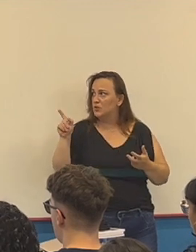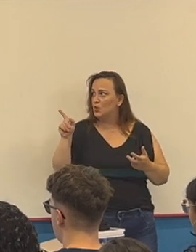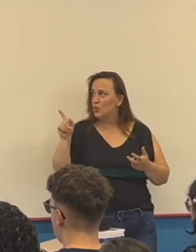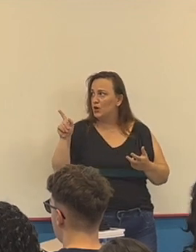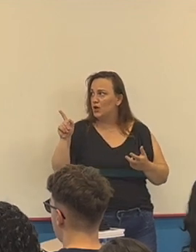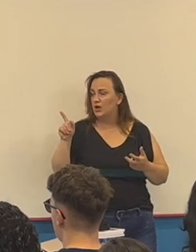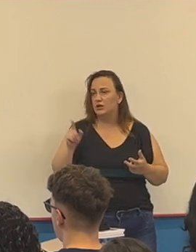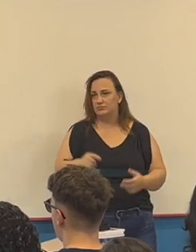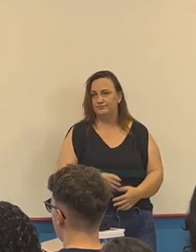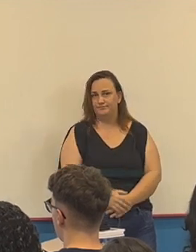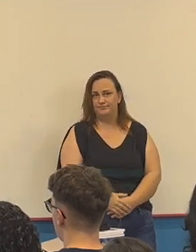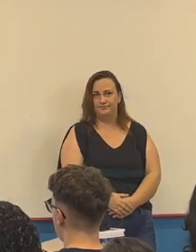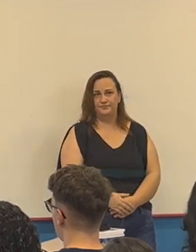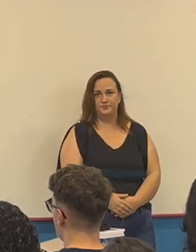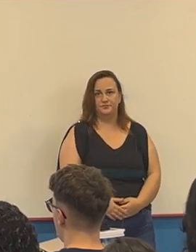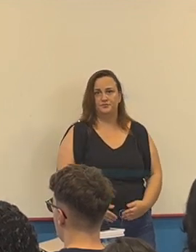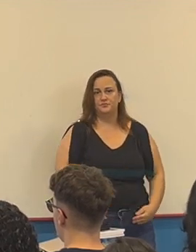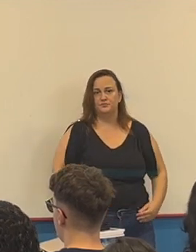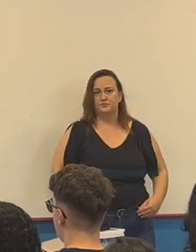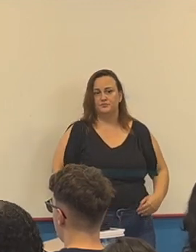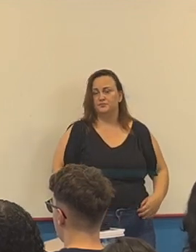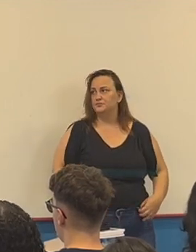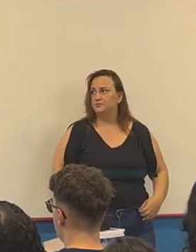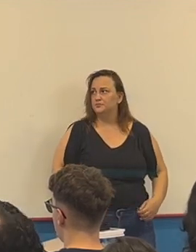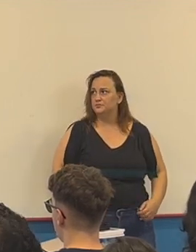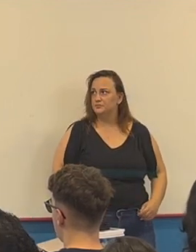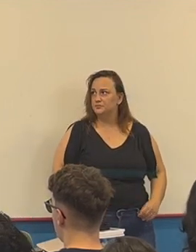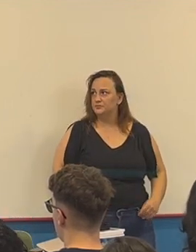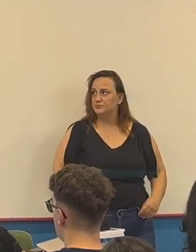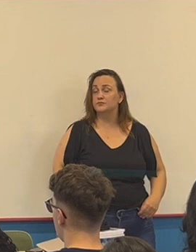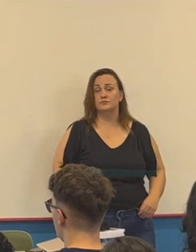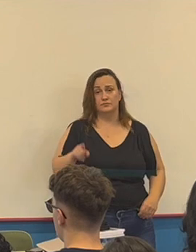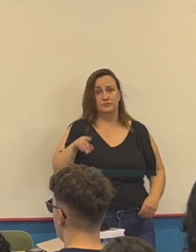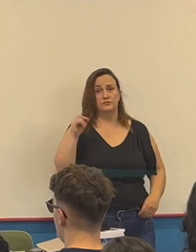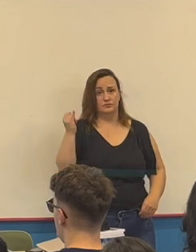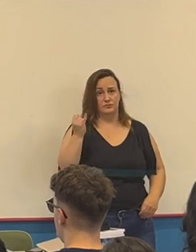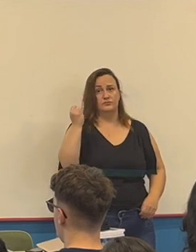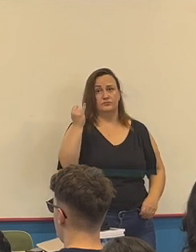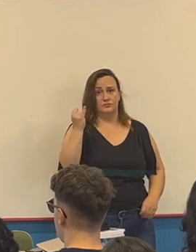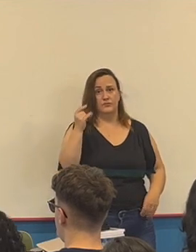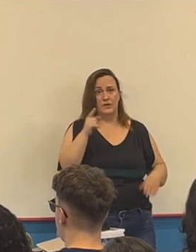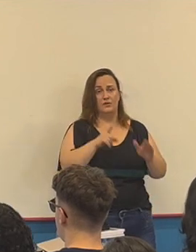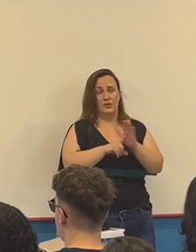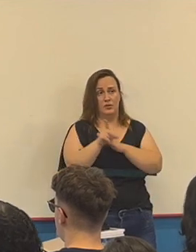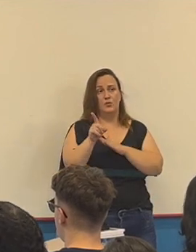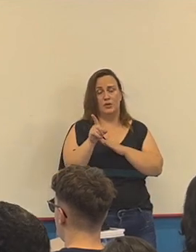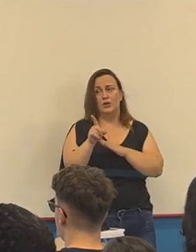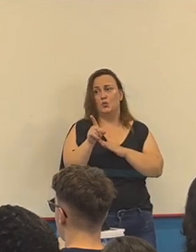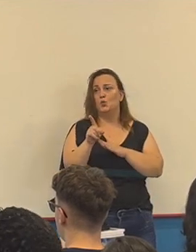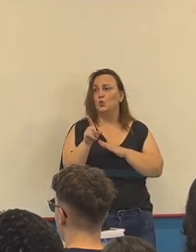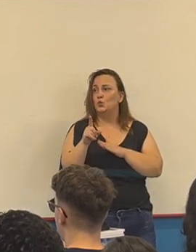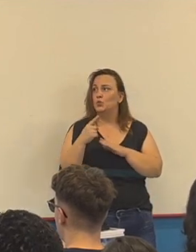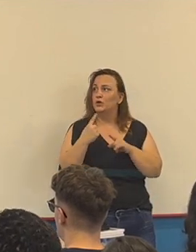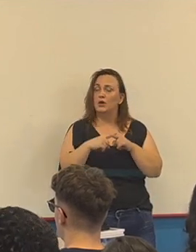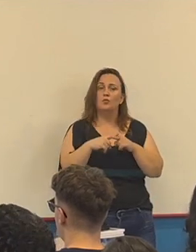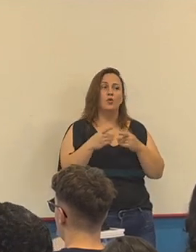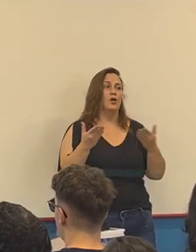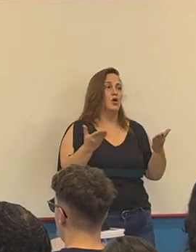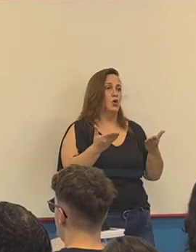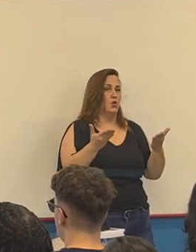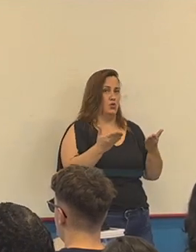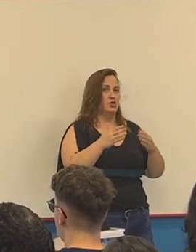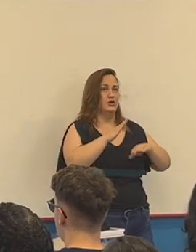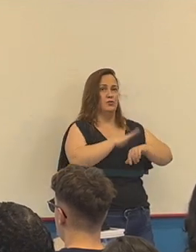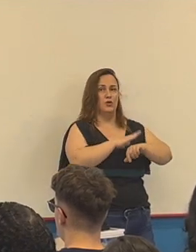criando. Isso é uma questão muito relevante dessa pergunta sua, porque hoje em dia, esse tipo